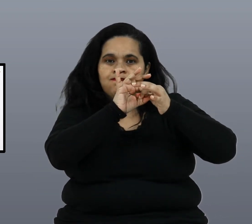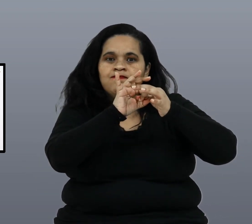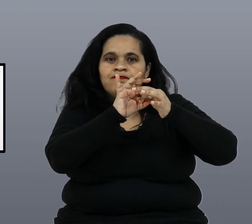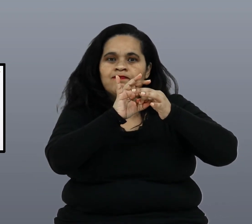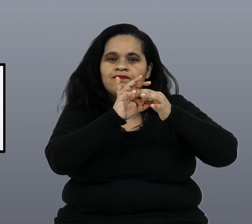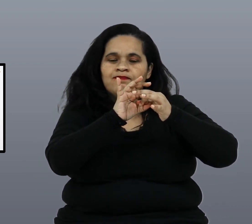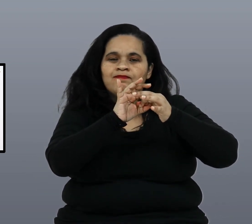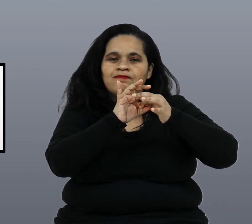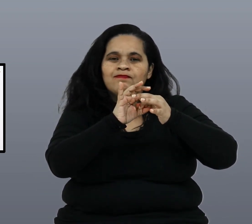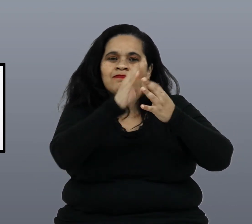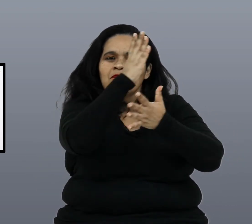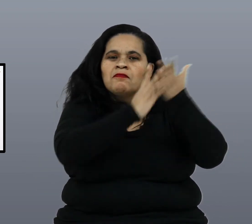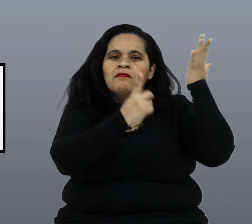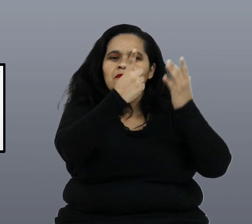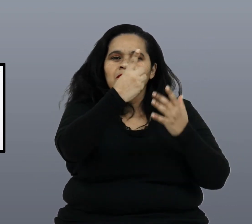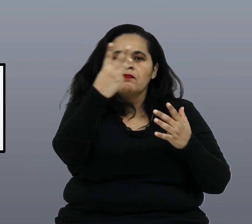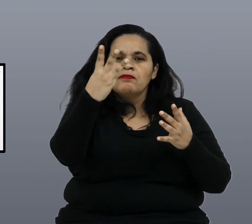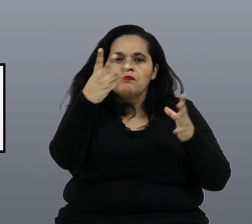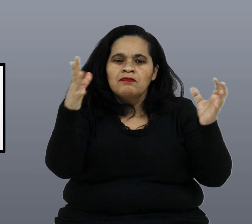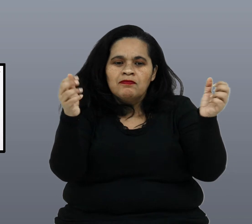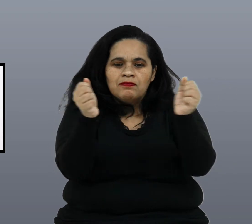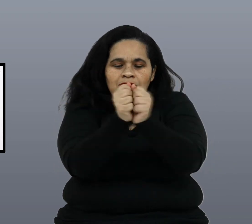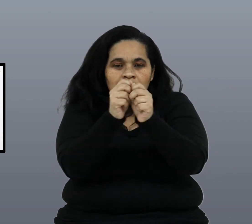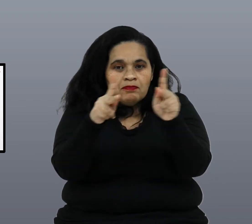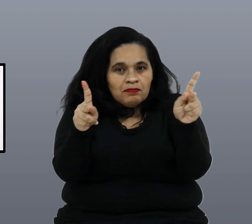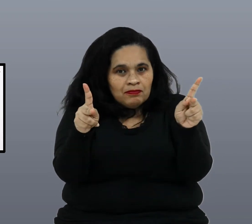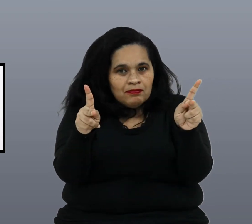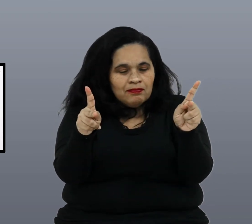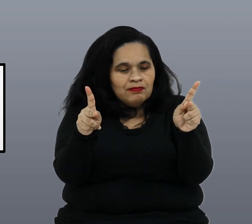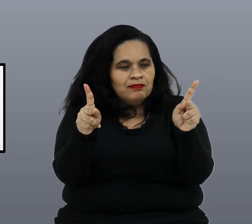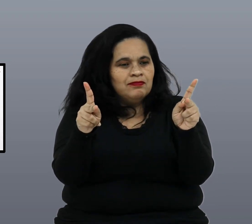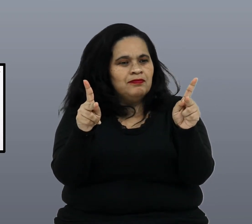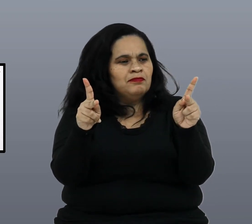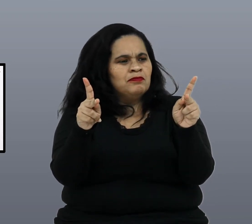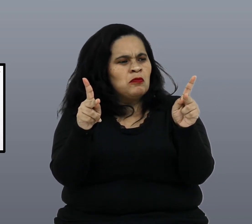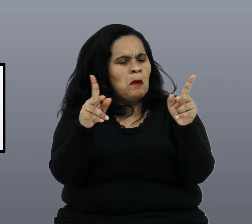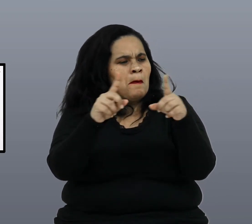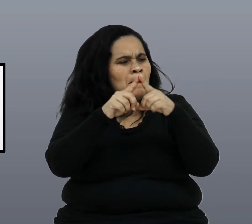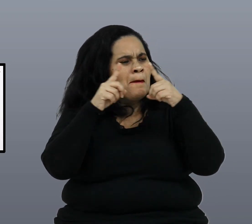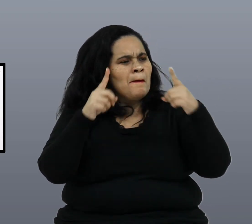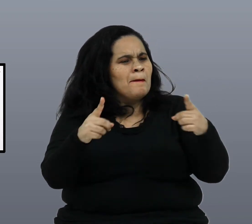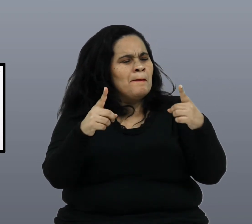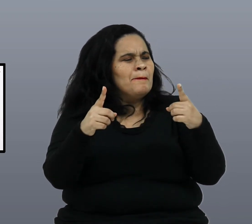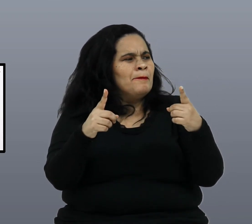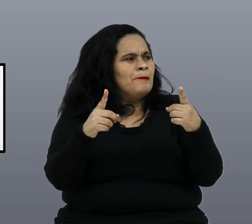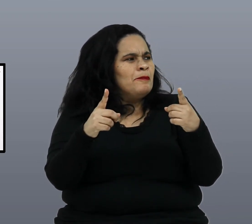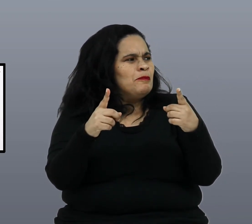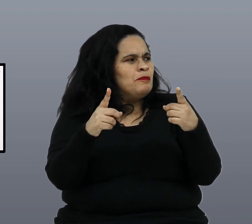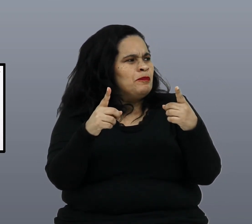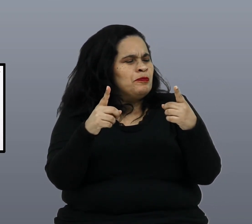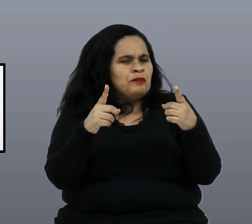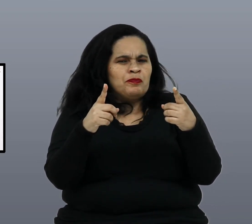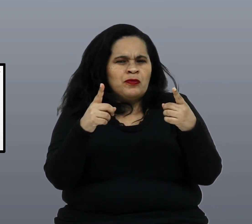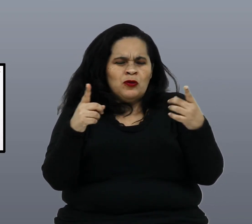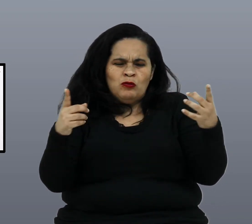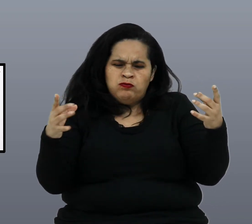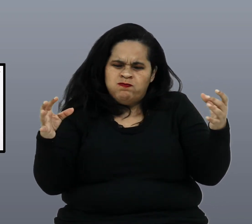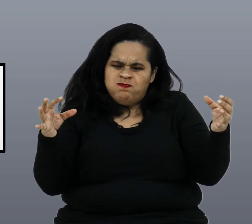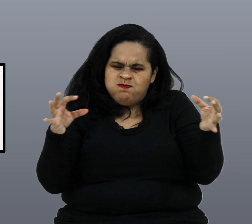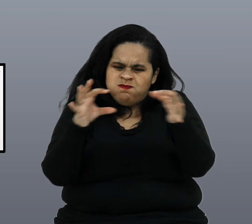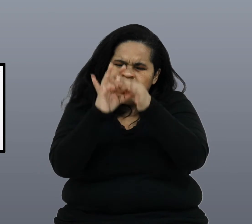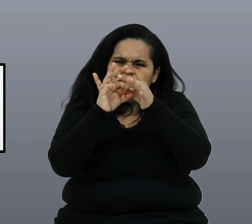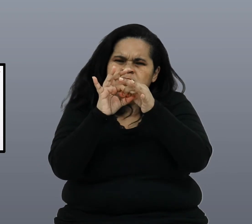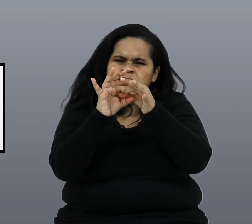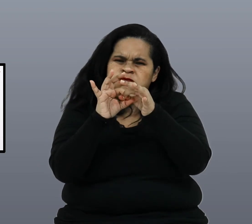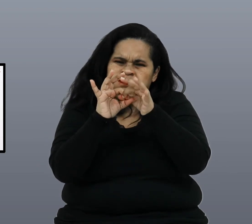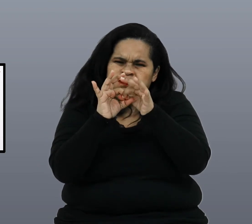13 do Apocalipse. Parece assim que é impossível não fazer, né? Parece que está tão conectado